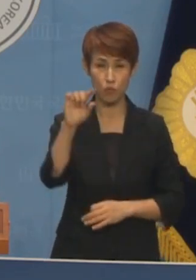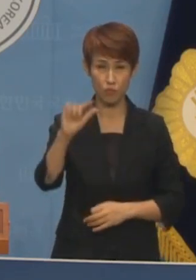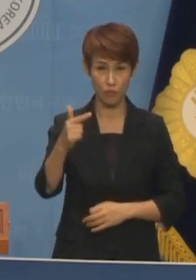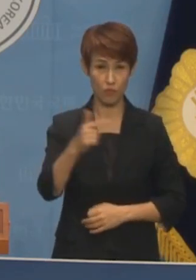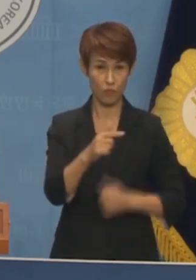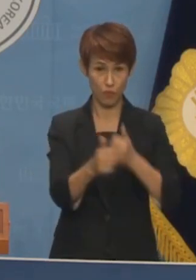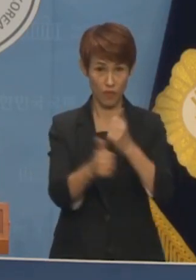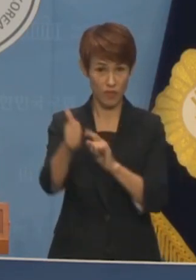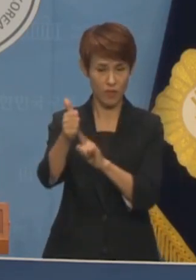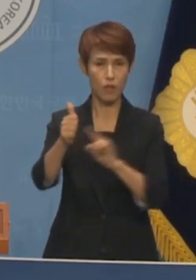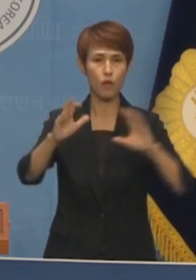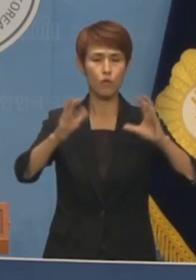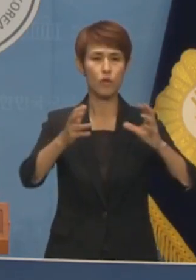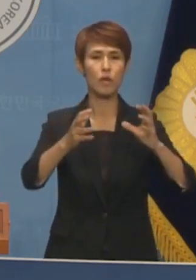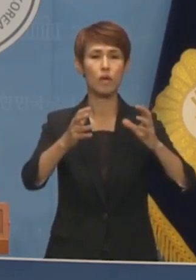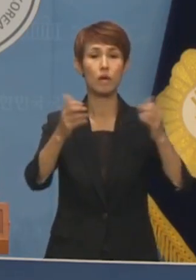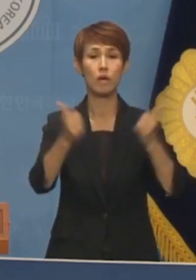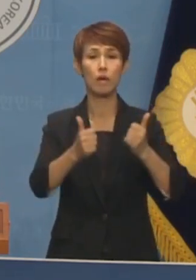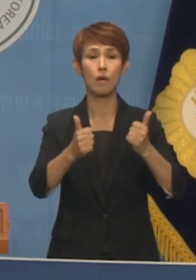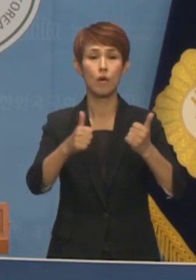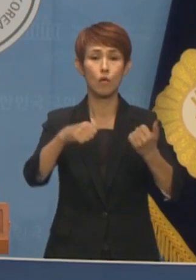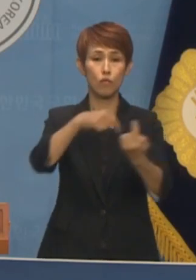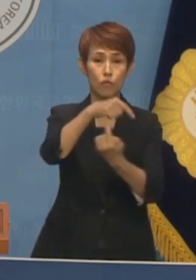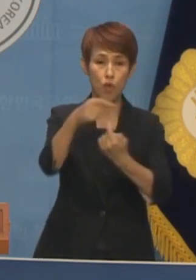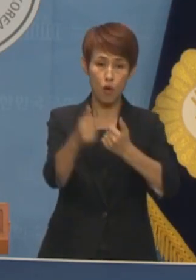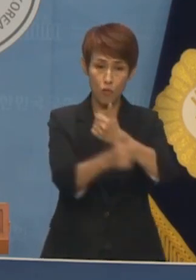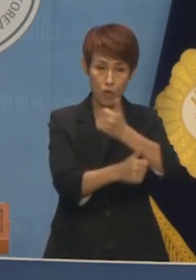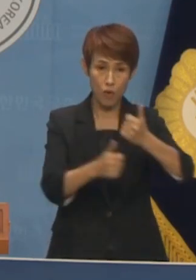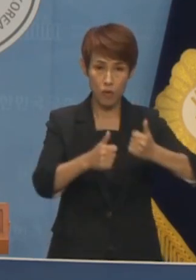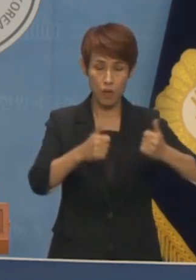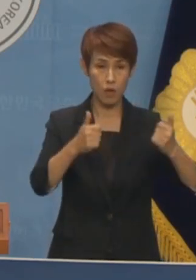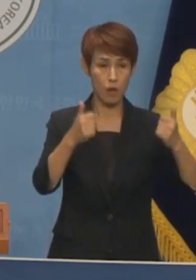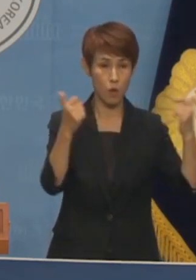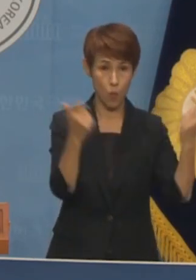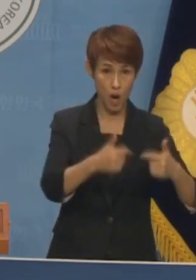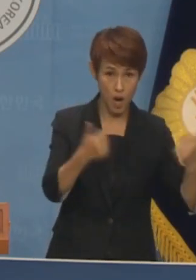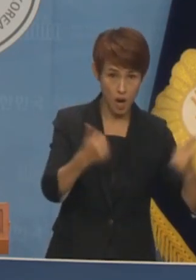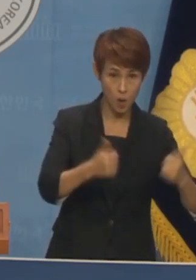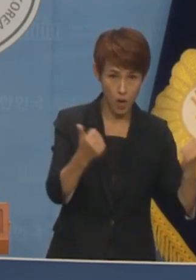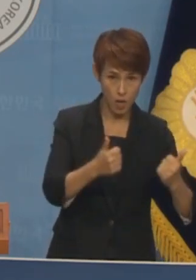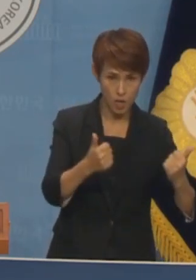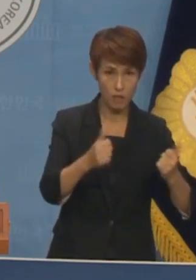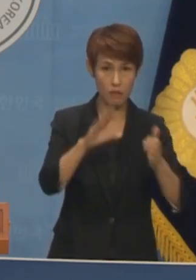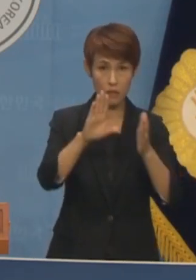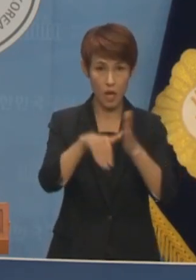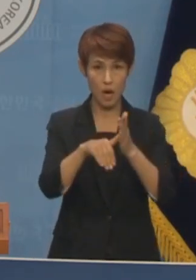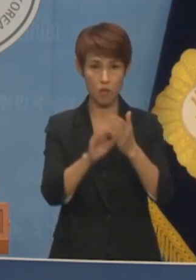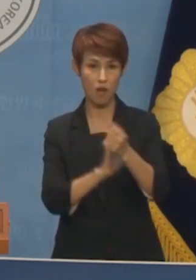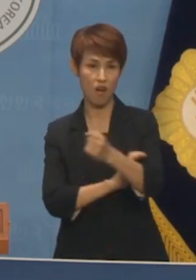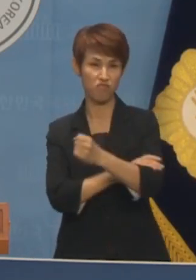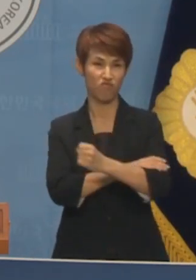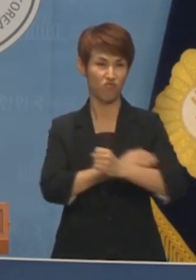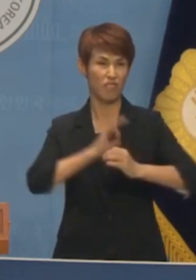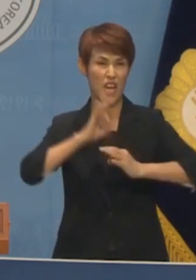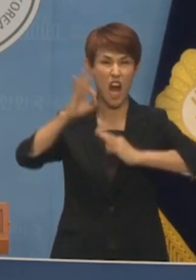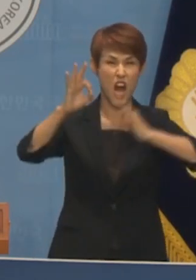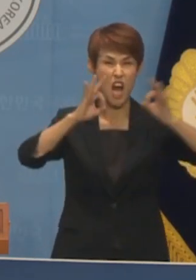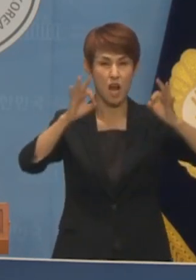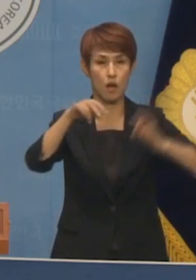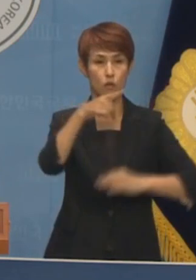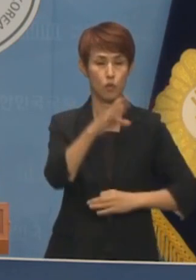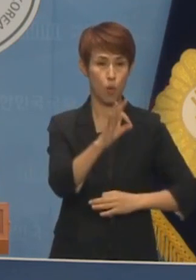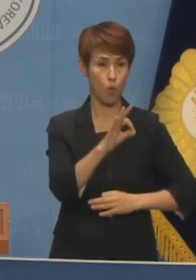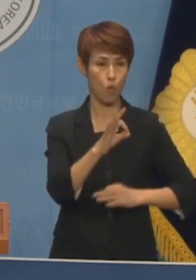국회 운영위원회 회의는 물론이고 심지어 정회 중에도 고압적 태도로 송도한